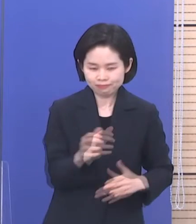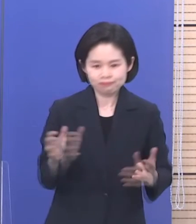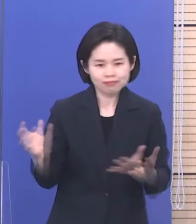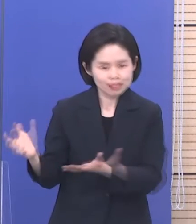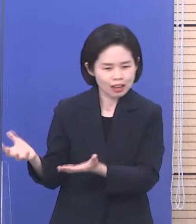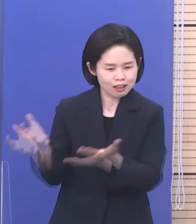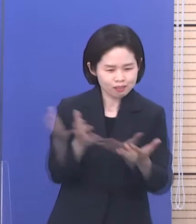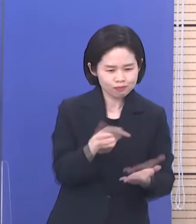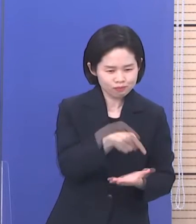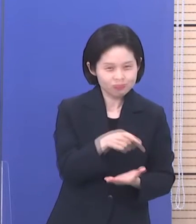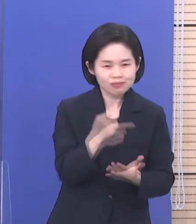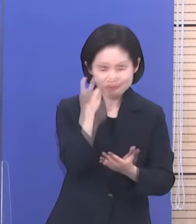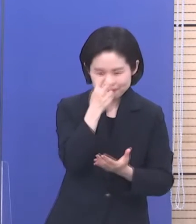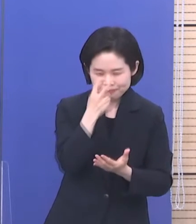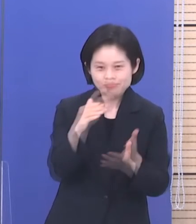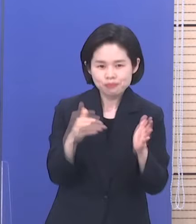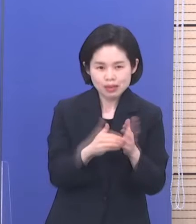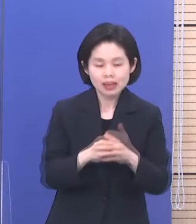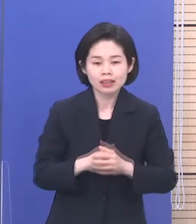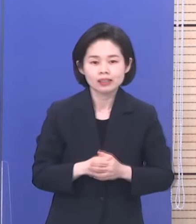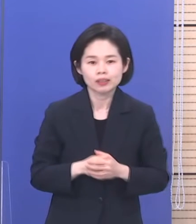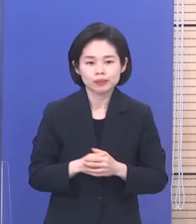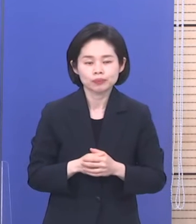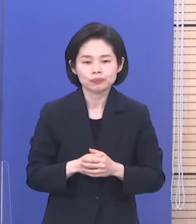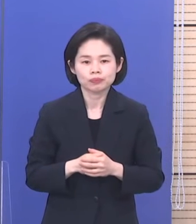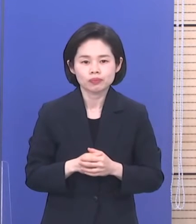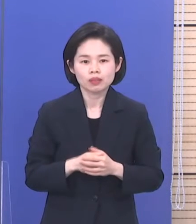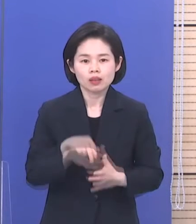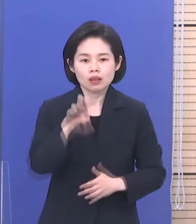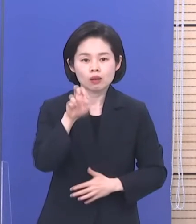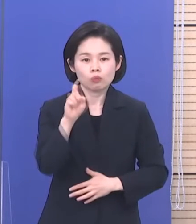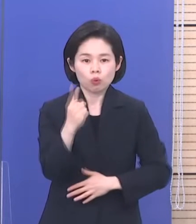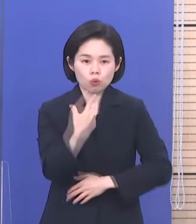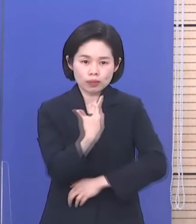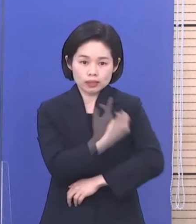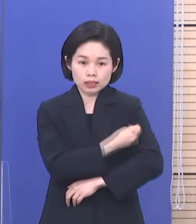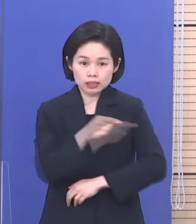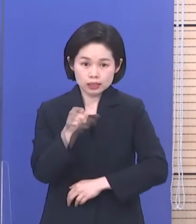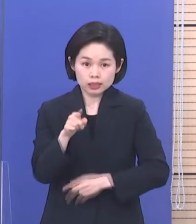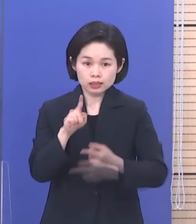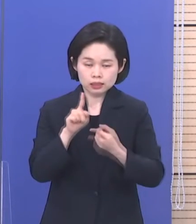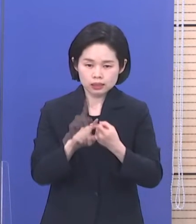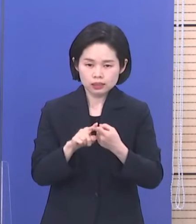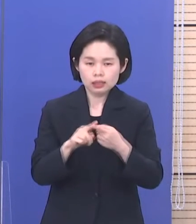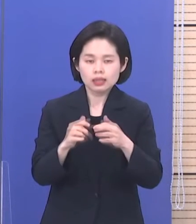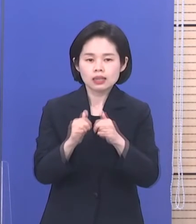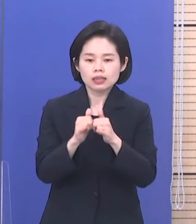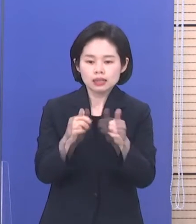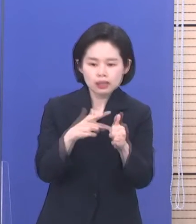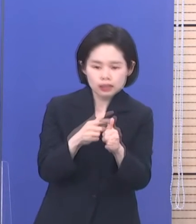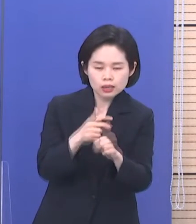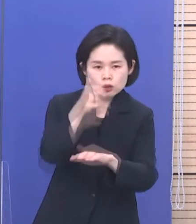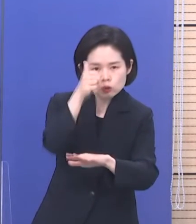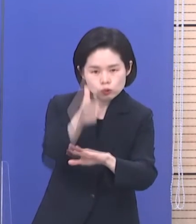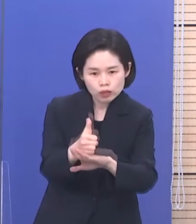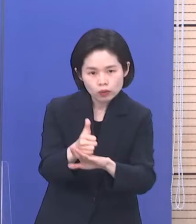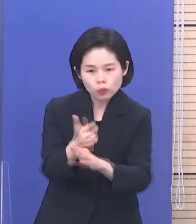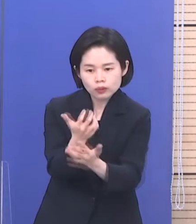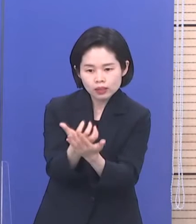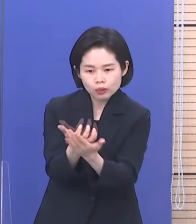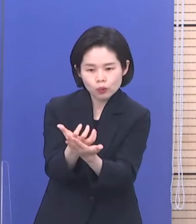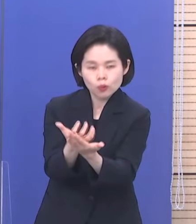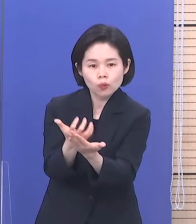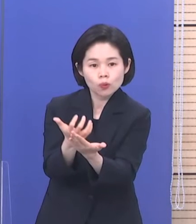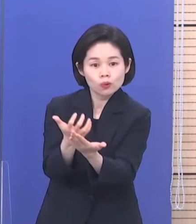종합적으로 검토하였습니다. 최종적으로 모더나 백신에 대하여 임상시험 최종 결과 보고서 등을